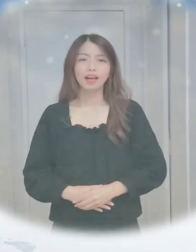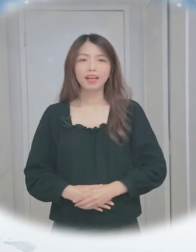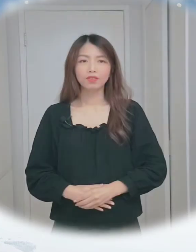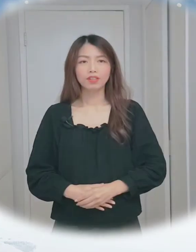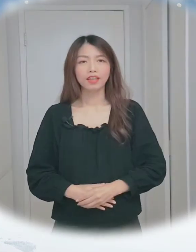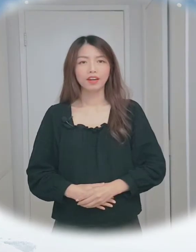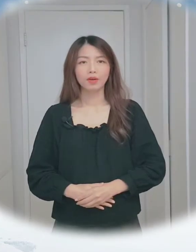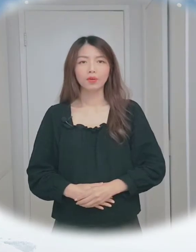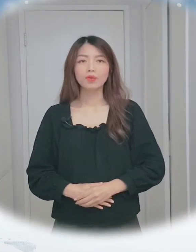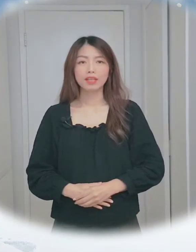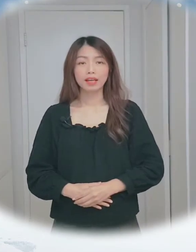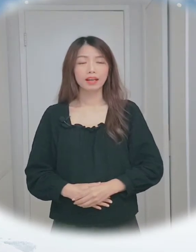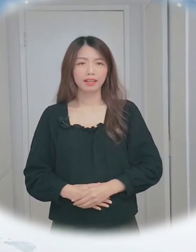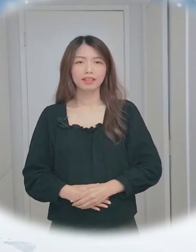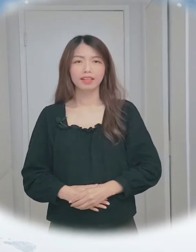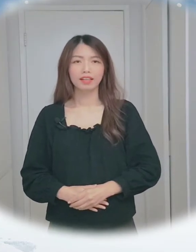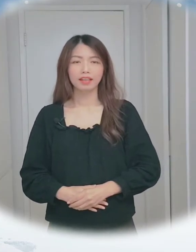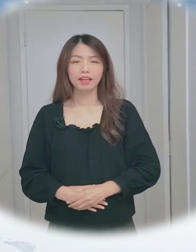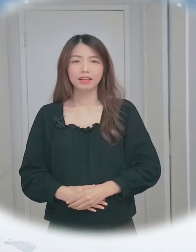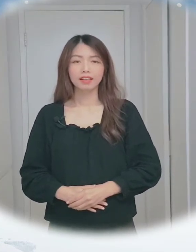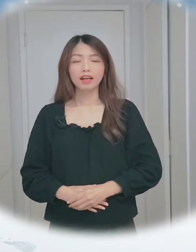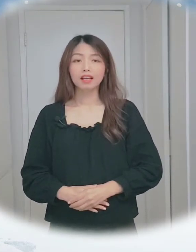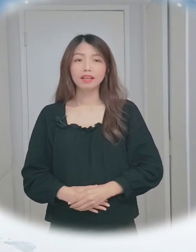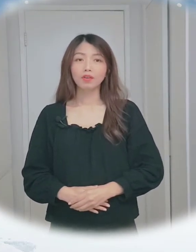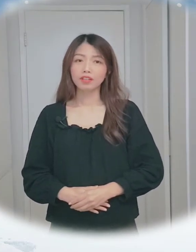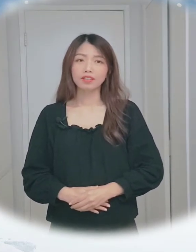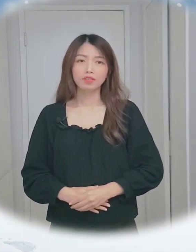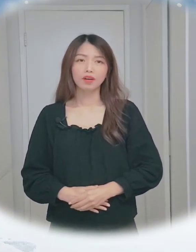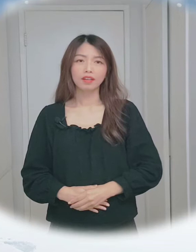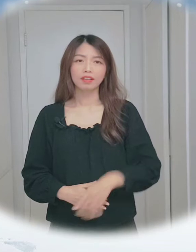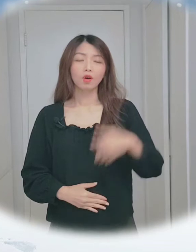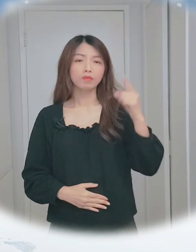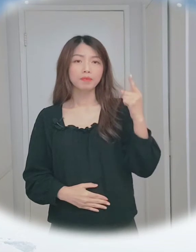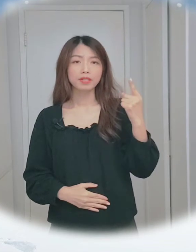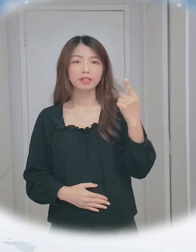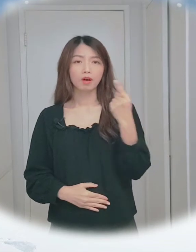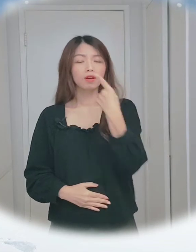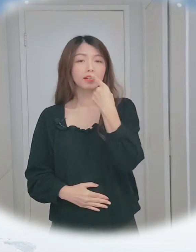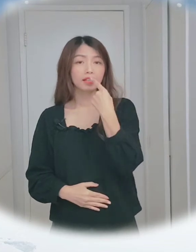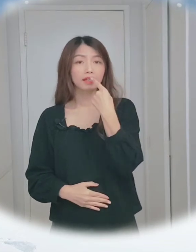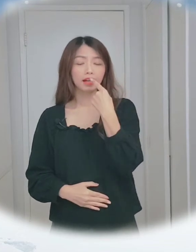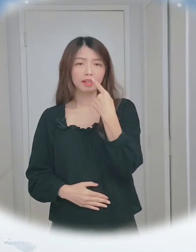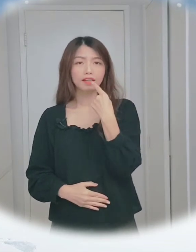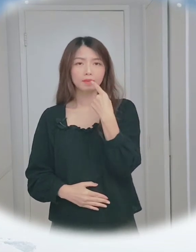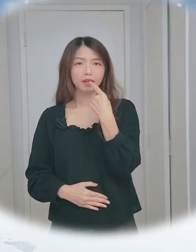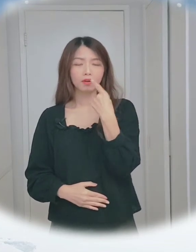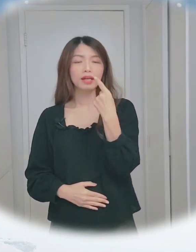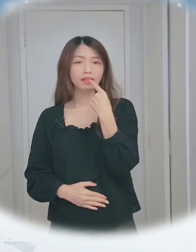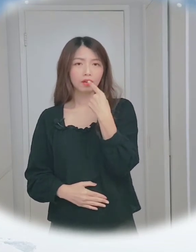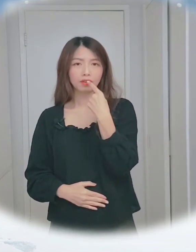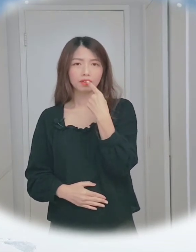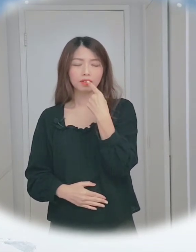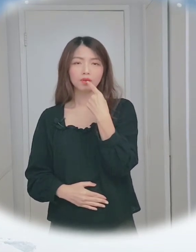하얀 눈이 내려요 온 세상 가득히 일단 하얗다라고 하는 뜻의 수어는 검지를 피셔서 이를 가리키시면